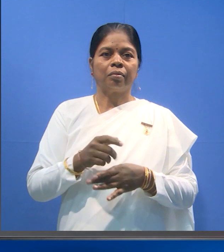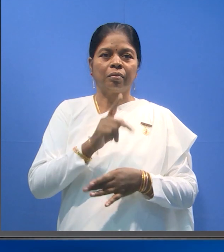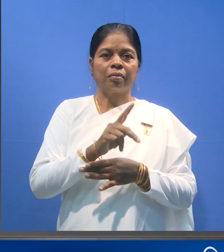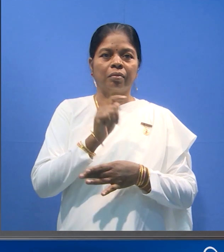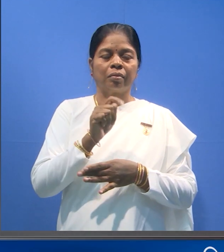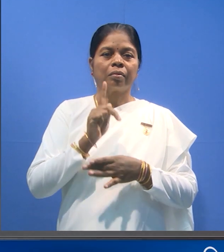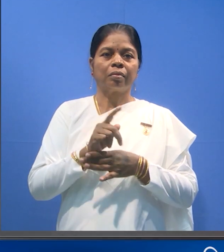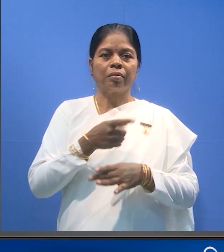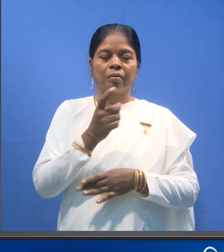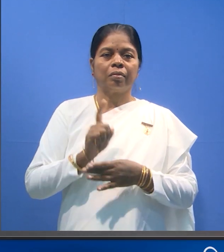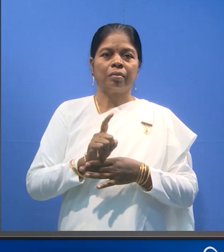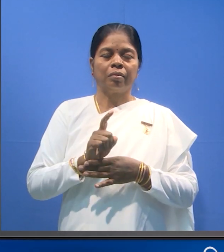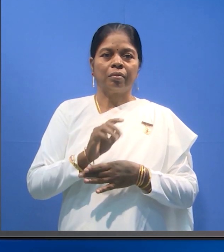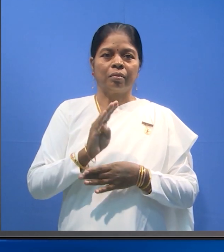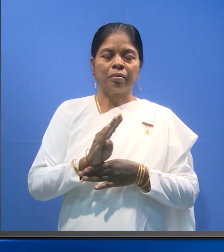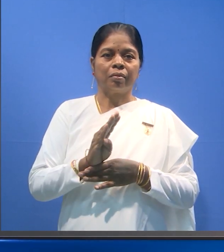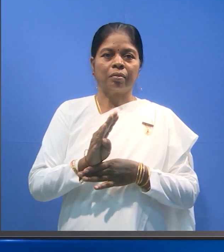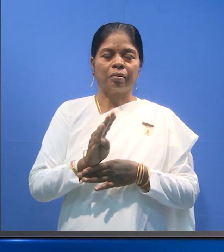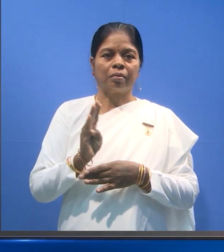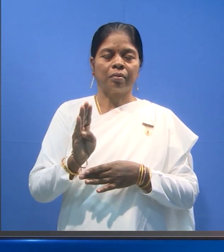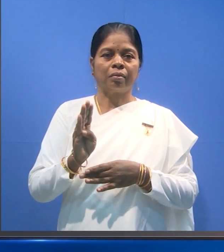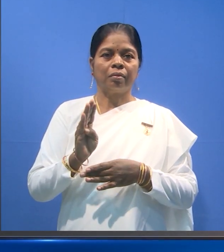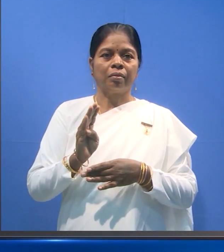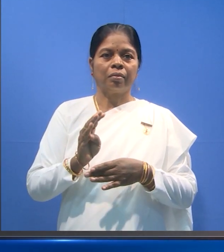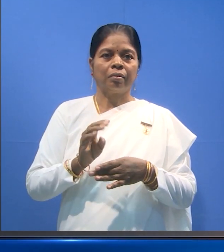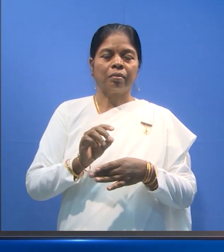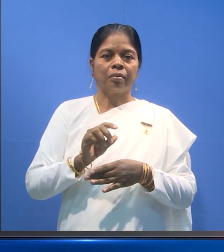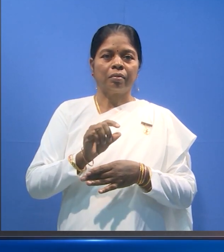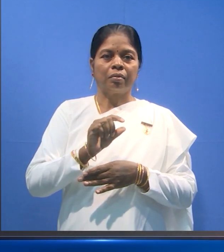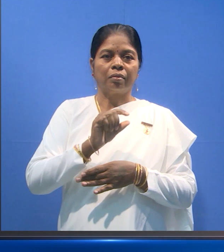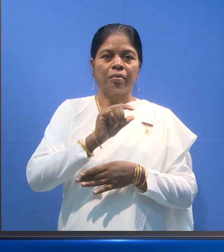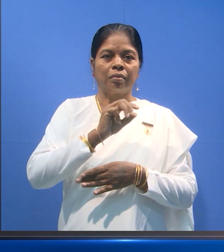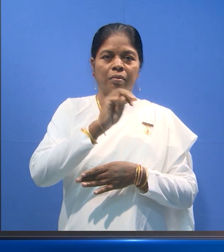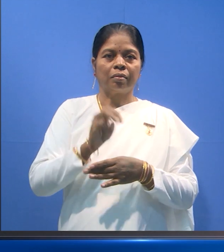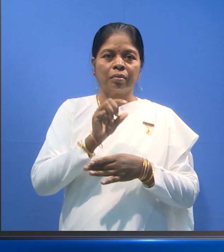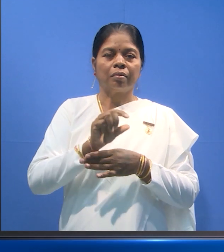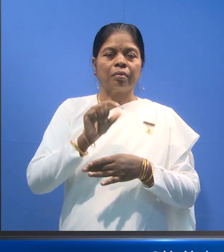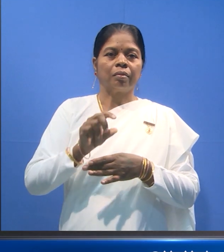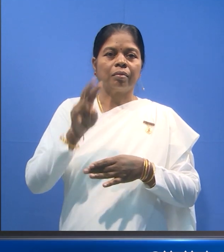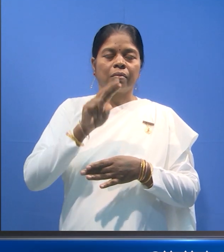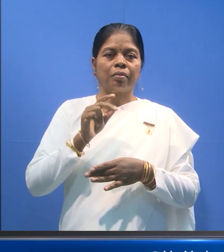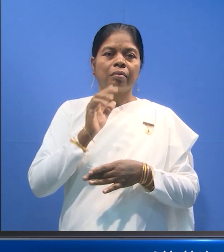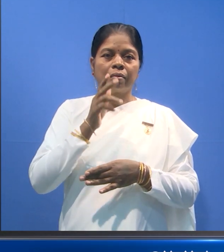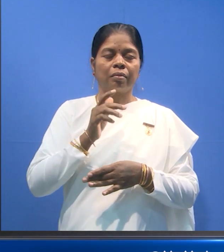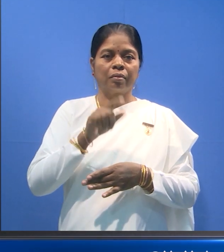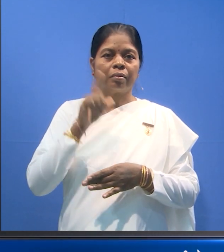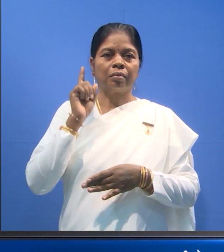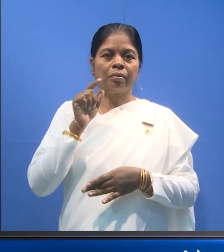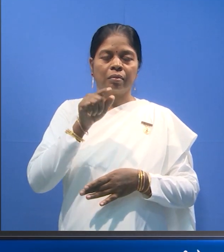1966 मध्ये कटक जिल्ह्यातील बडंबागड येथील मुगगहीर गावात